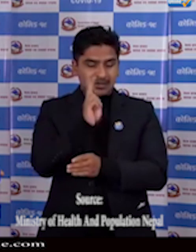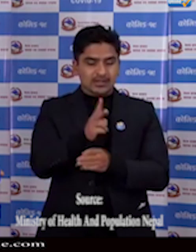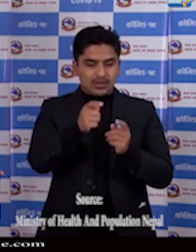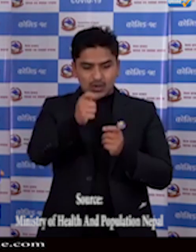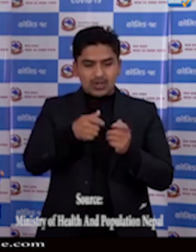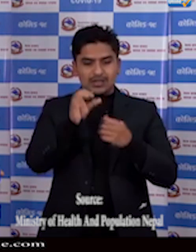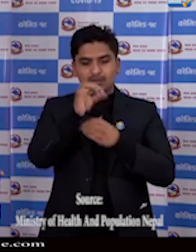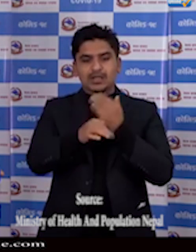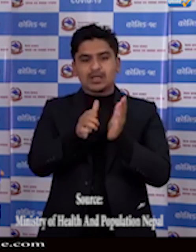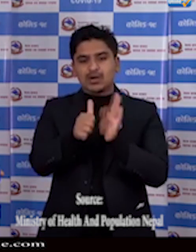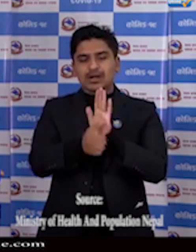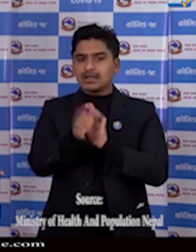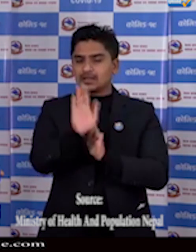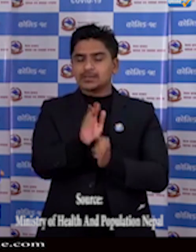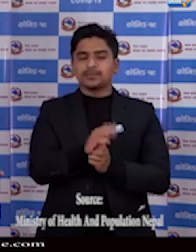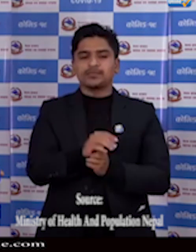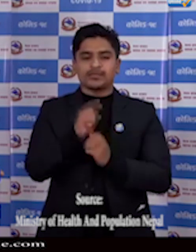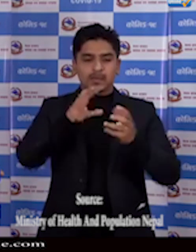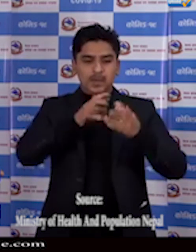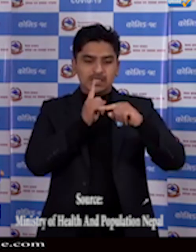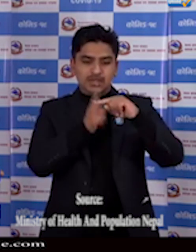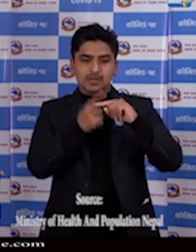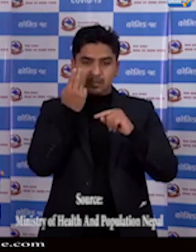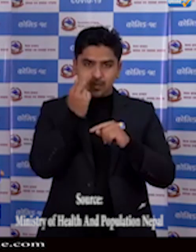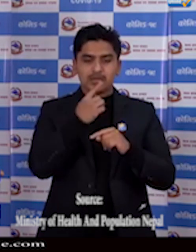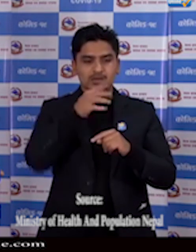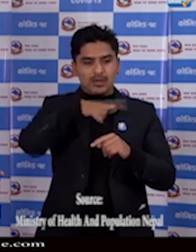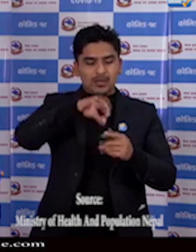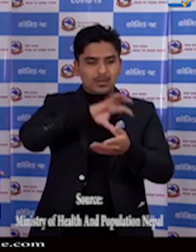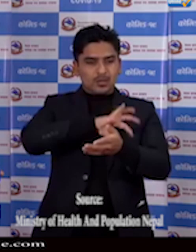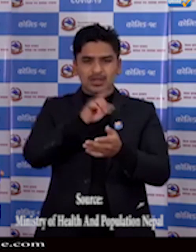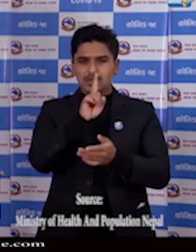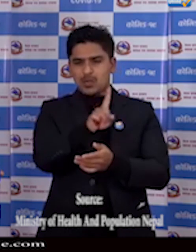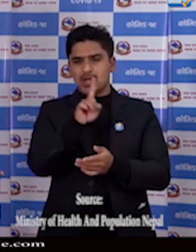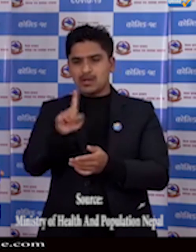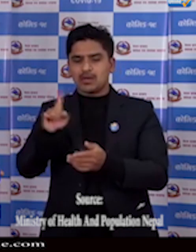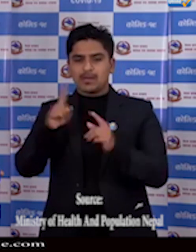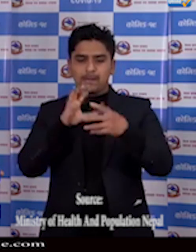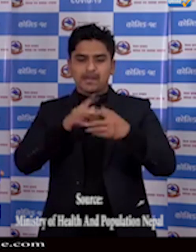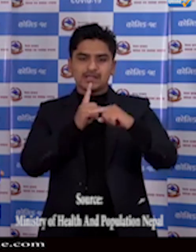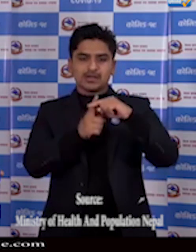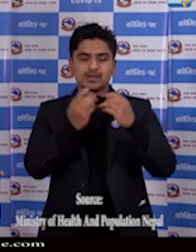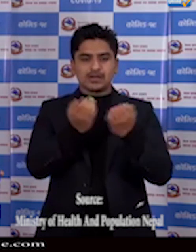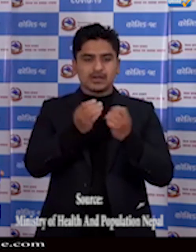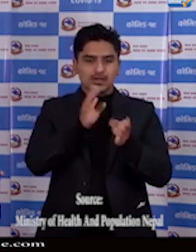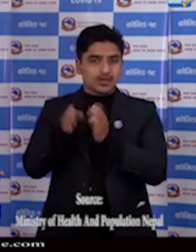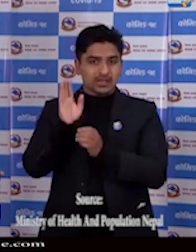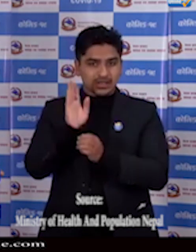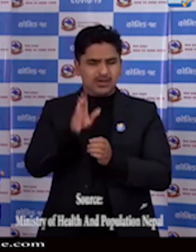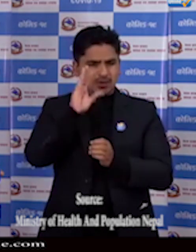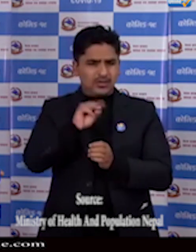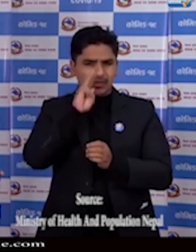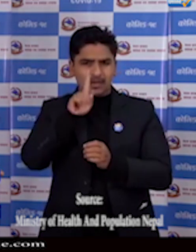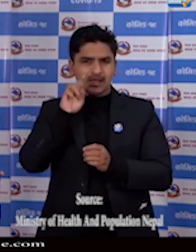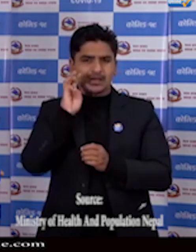खरिदको प्रक्रिया अगाडि बढिसकेको छ र यो मसिन जडान भएसँगै हरेक प्रदेशमा कम्तीमा एउटा मसिन जडान गर्ने हाम्रो अहिले प्लान छ। यसले चाहिँ कम्तीमा